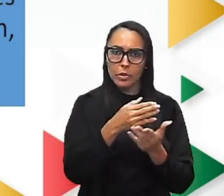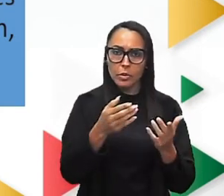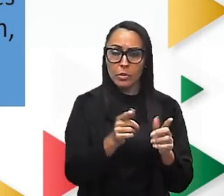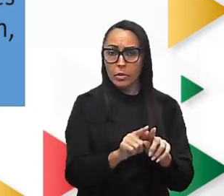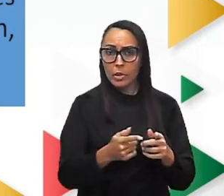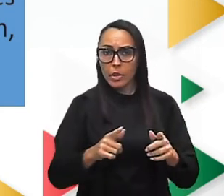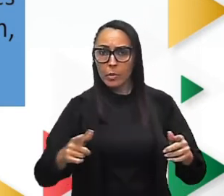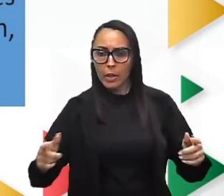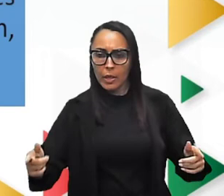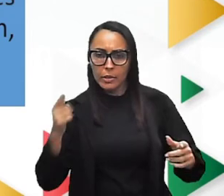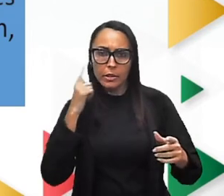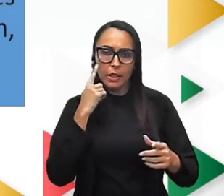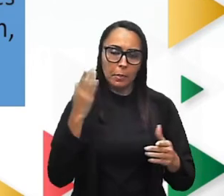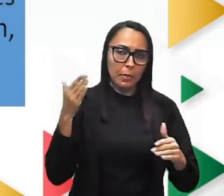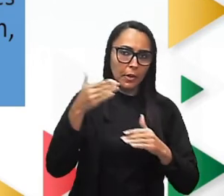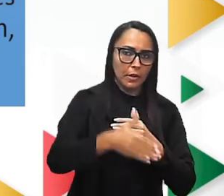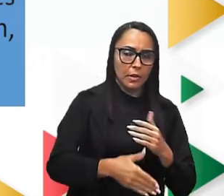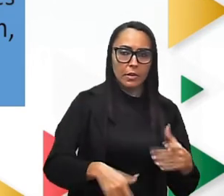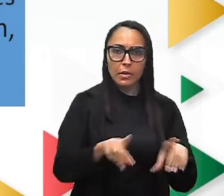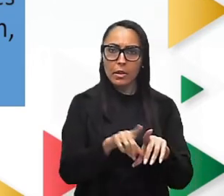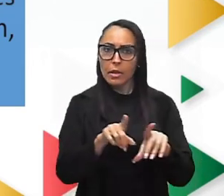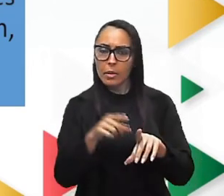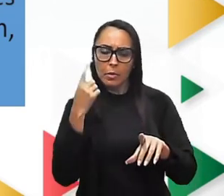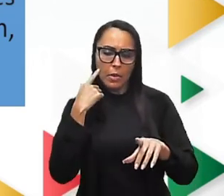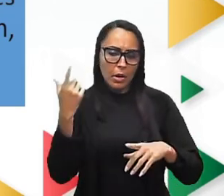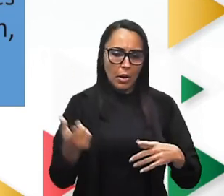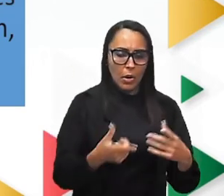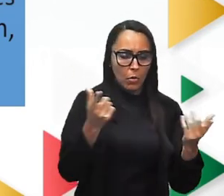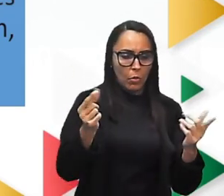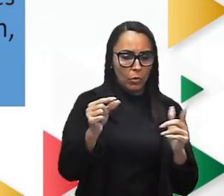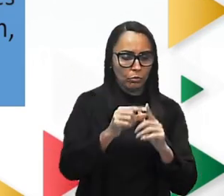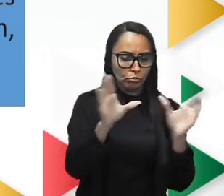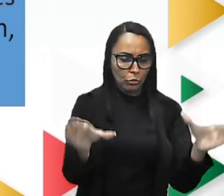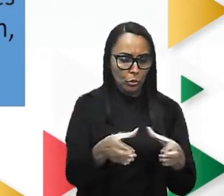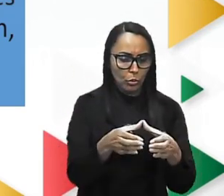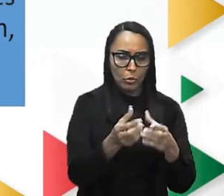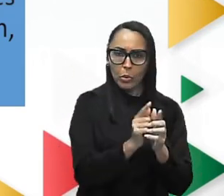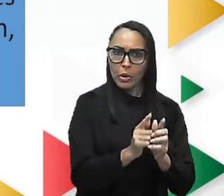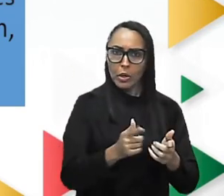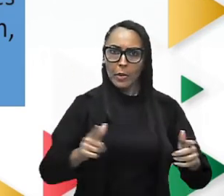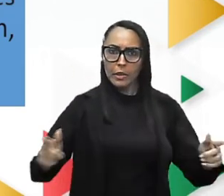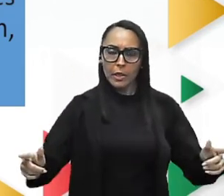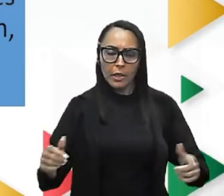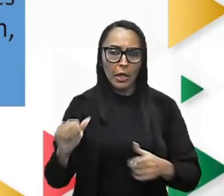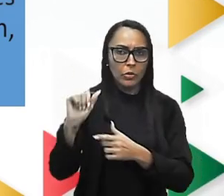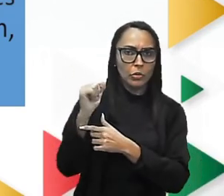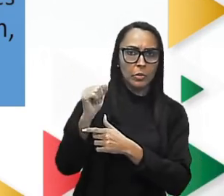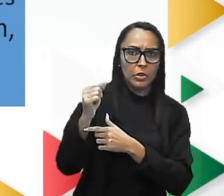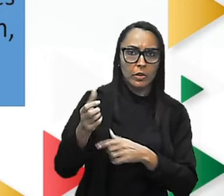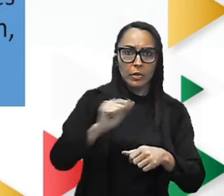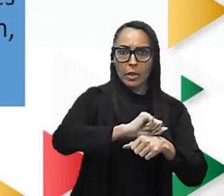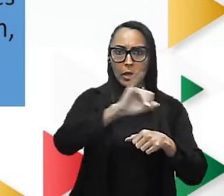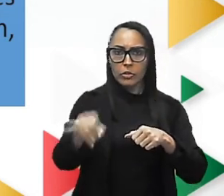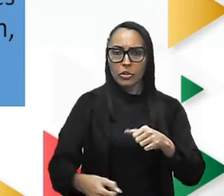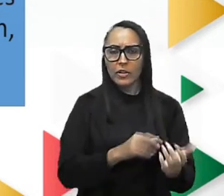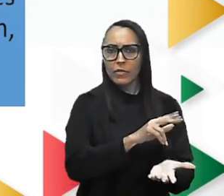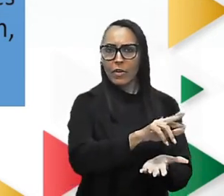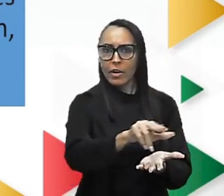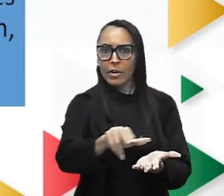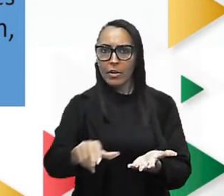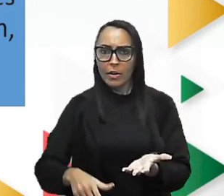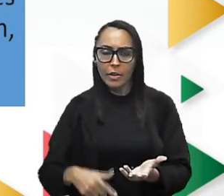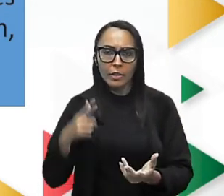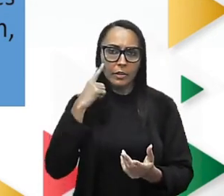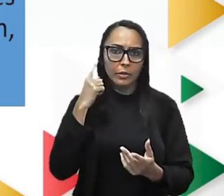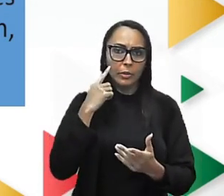unidade pertencente a uma das classes gramaticais, como substantivo, verbo, adjetivo, etc., não levando em conta